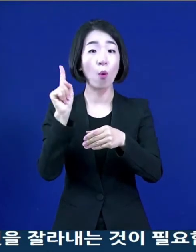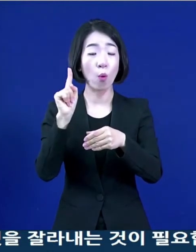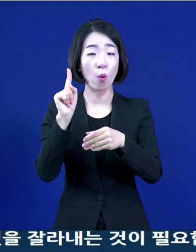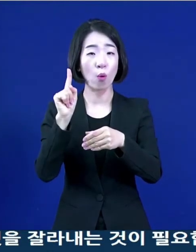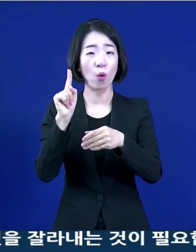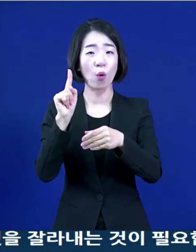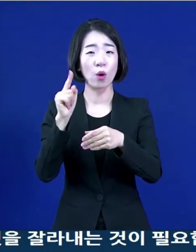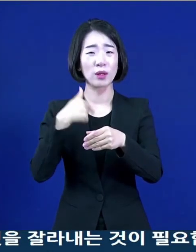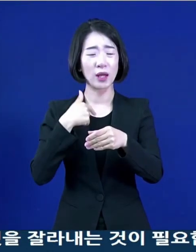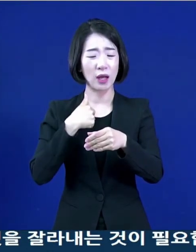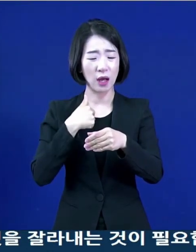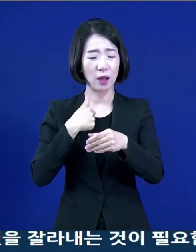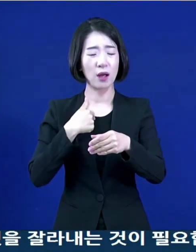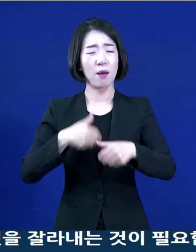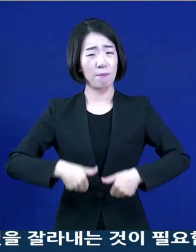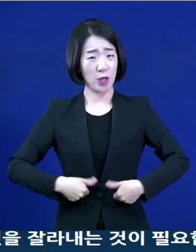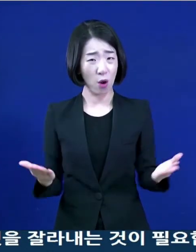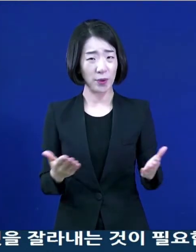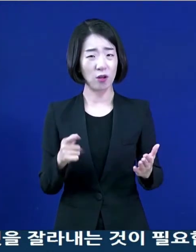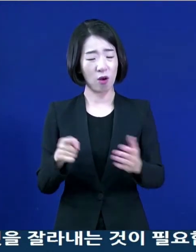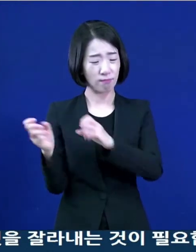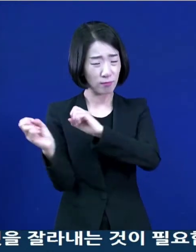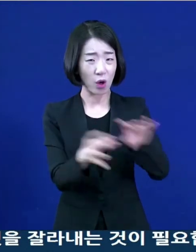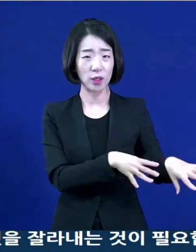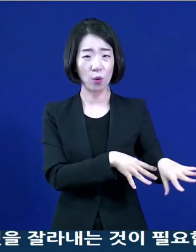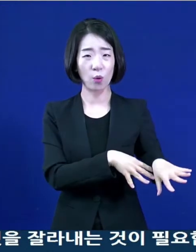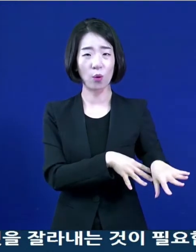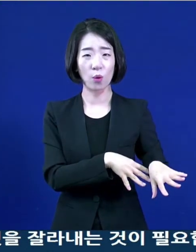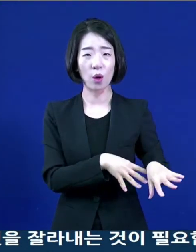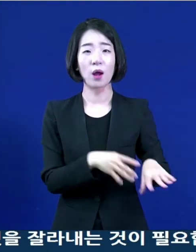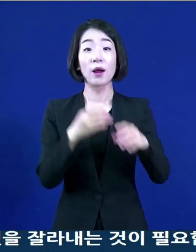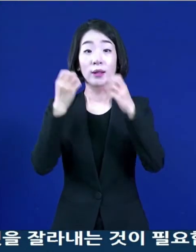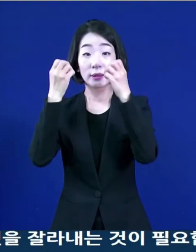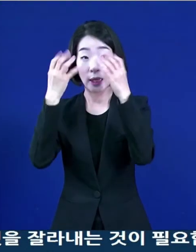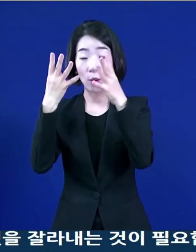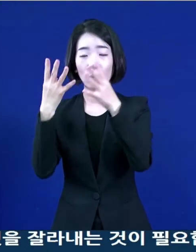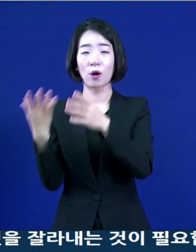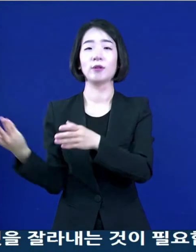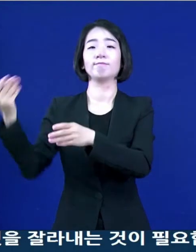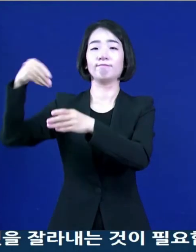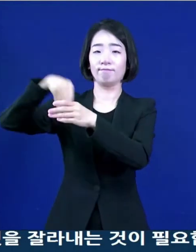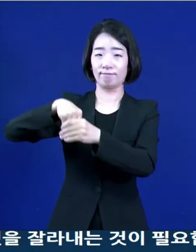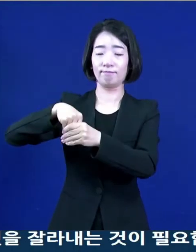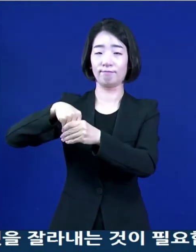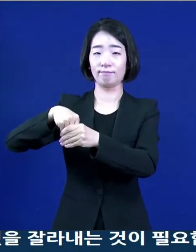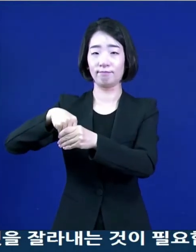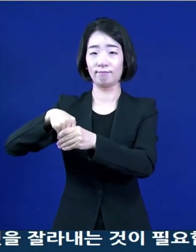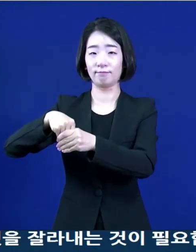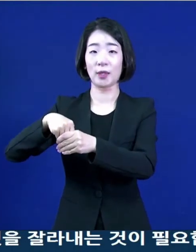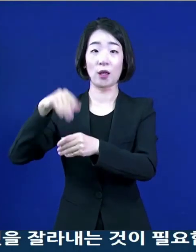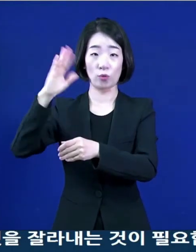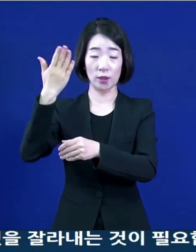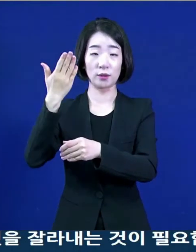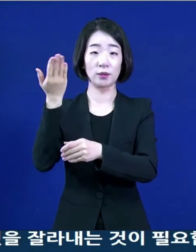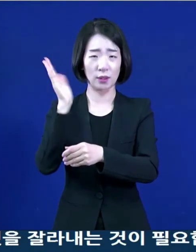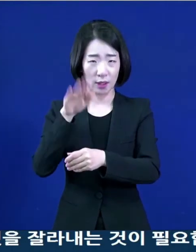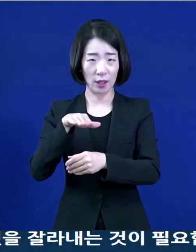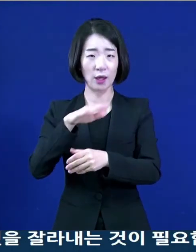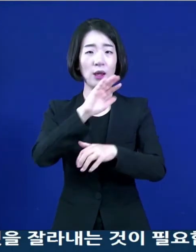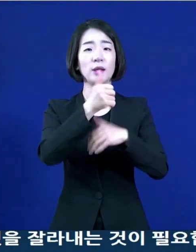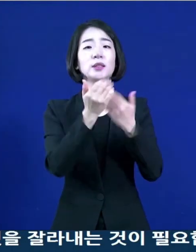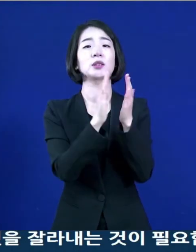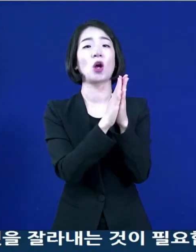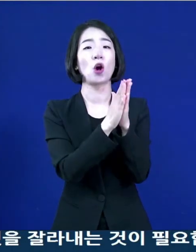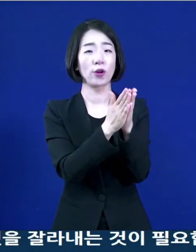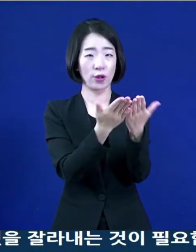불필요한 것 잘라내는 것, 부족한 걸 채워 넣는 것, 이게 합쳐져서 바른 성장이 이루는 거죠. 그런데 성경을 가만히